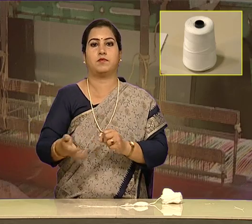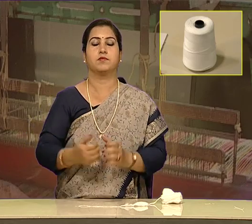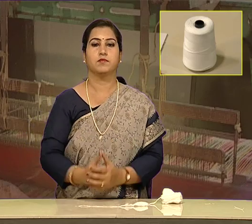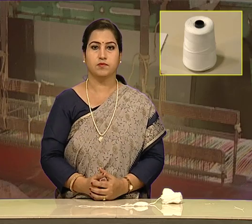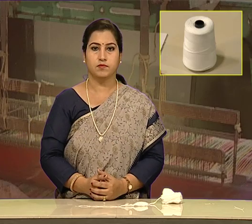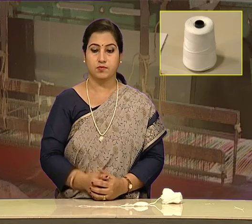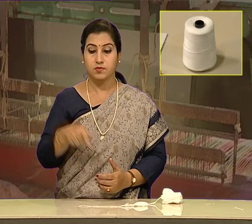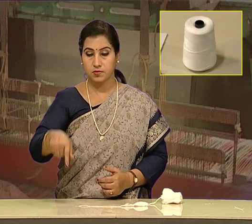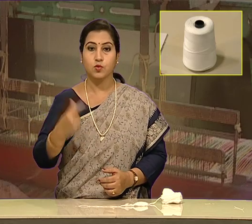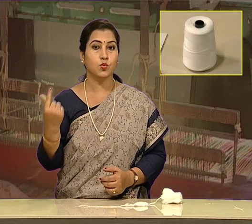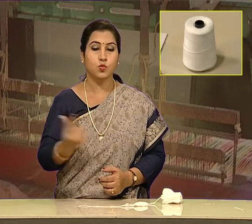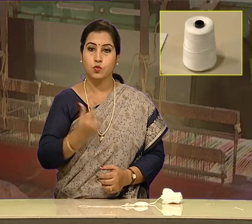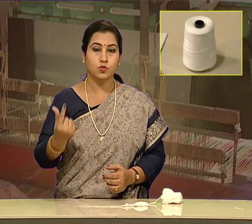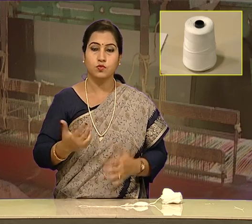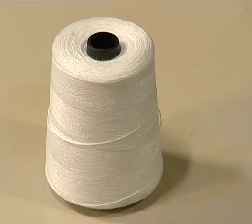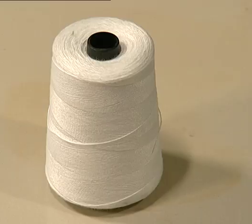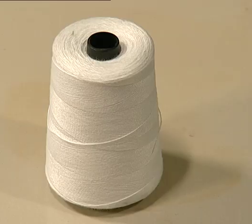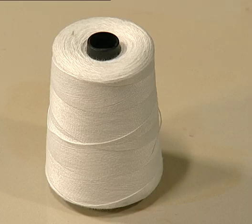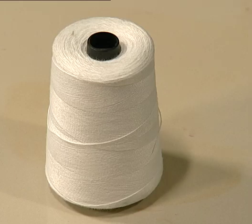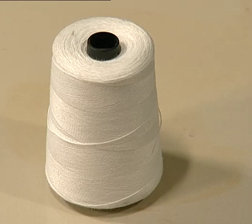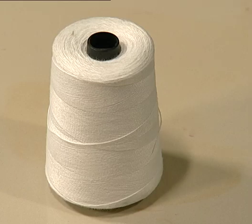जिसका प्रयोग वस्त्र बनाने में किया जाता है।